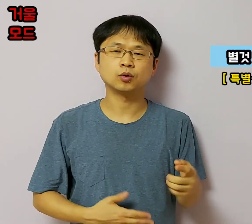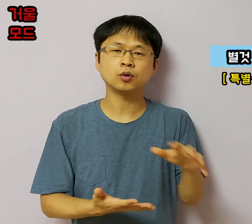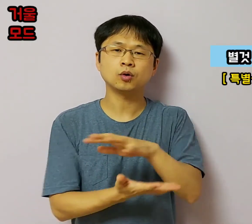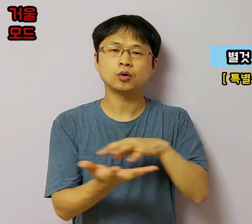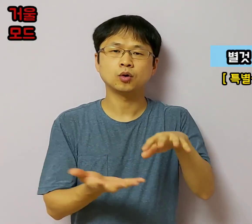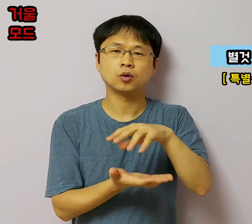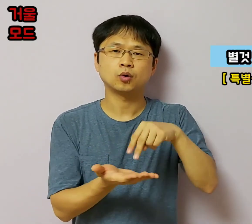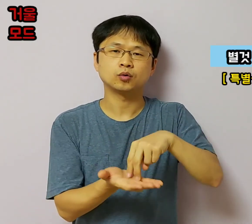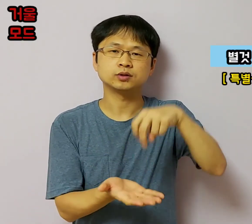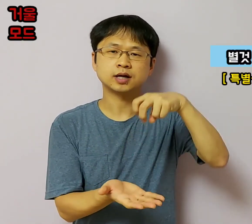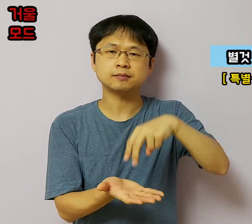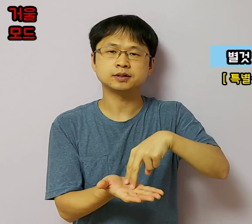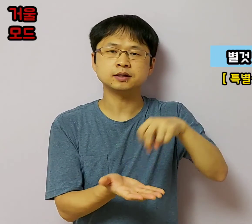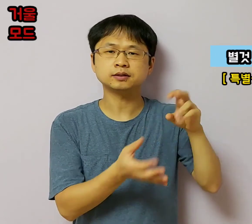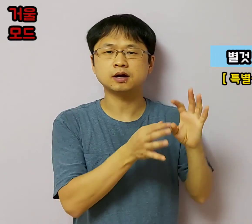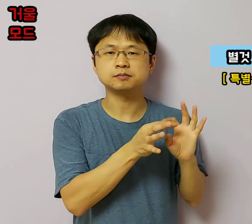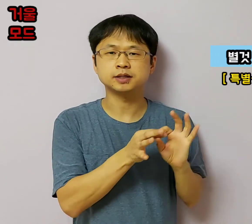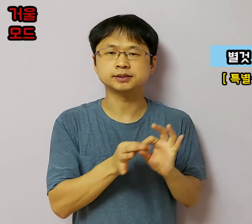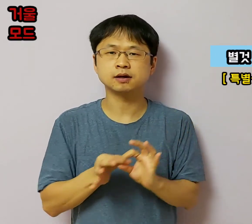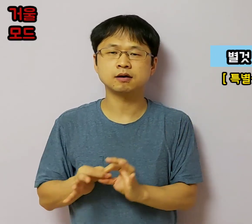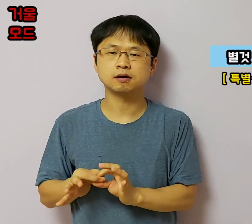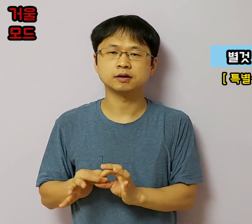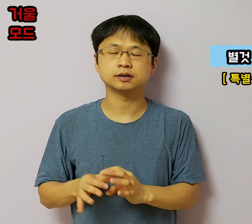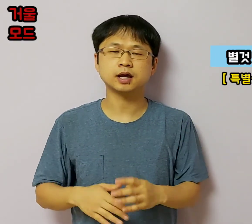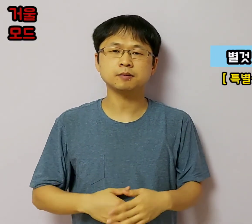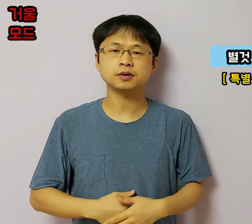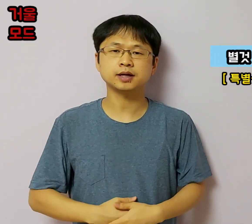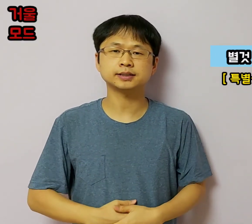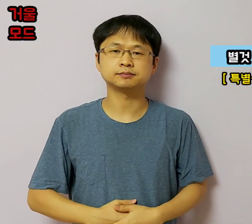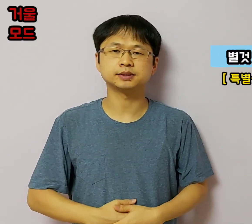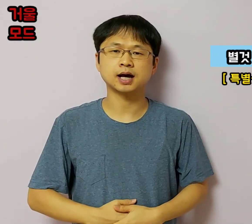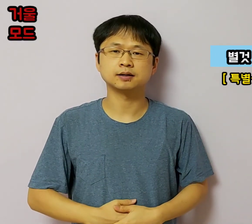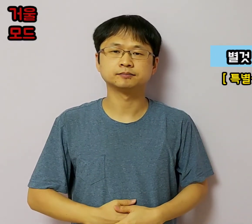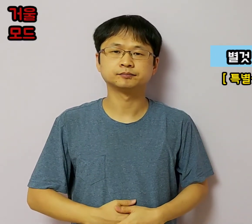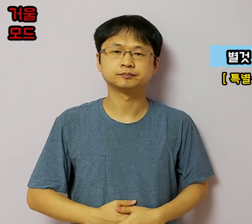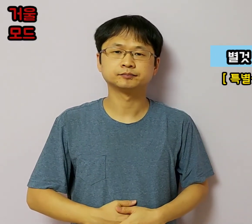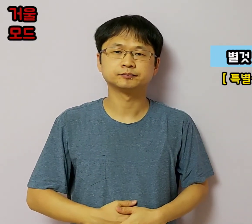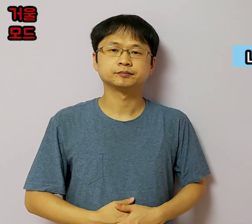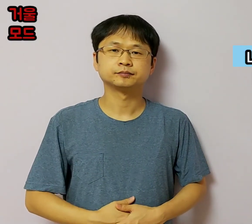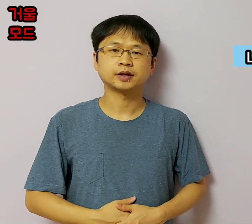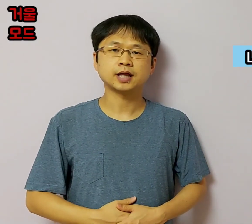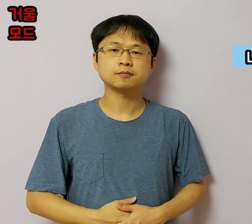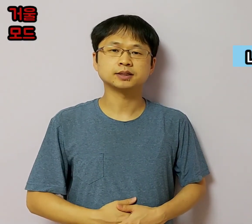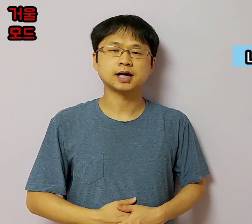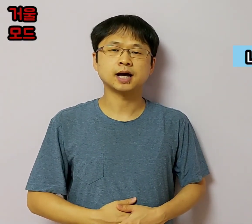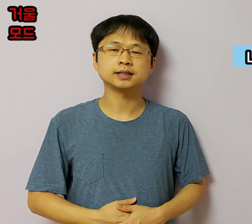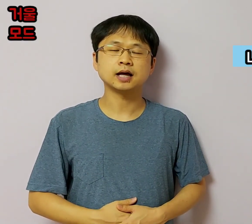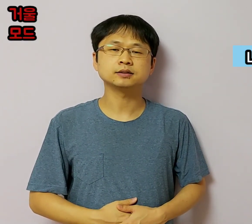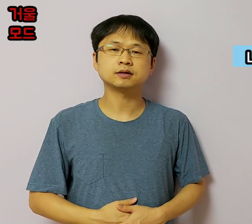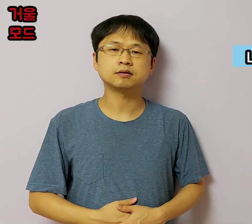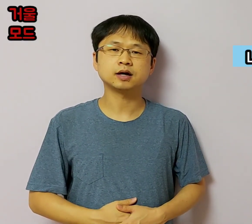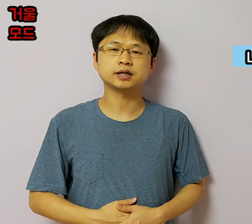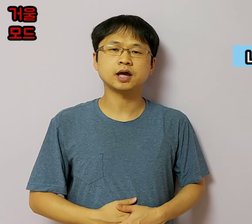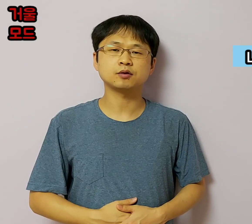일에도 호들갑을 떨면서 이렇게 표현하였습니다. 네, 다음 가사 나는 걸어가네